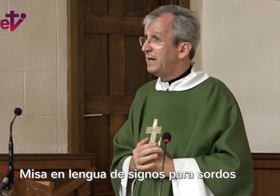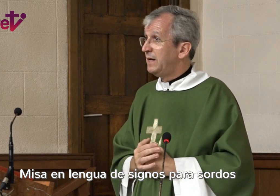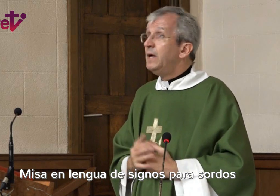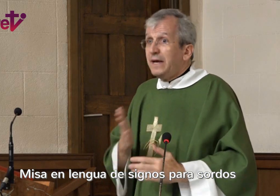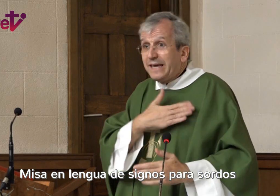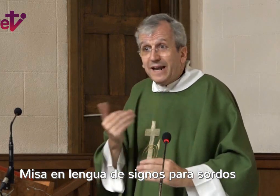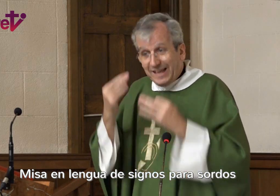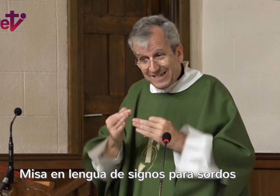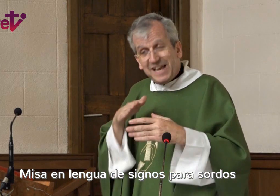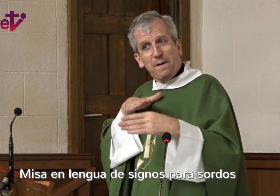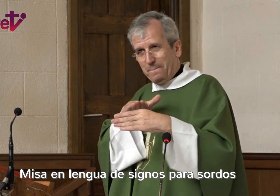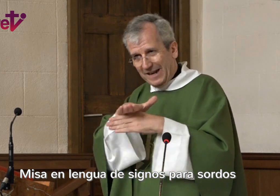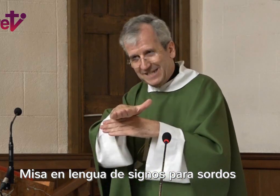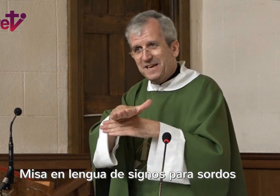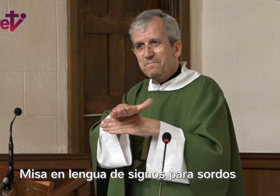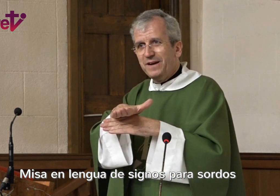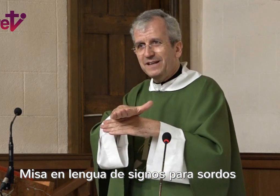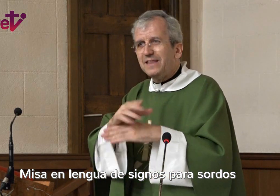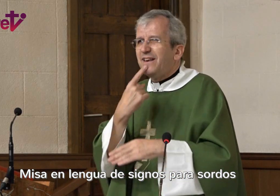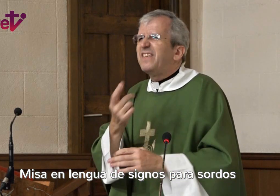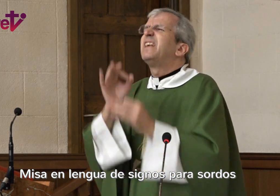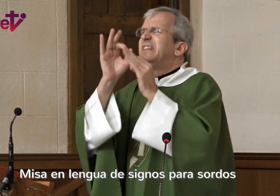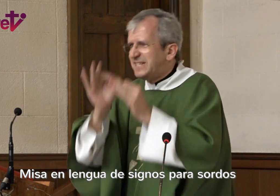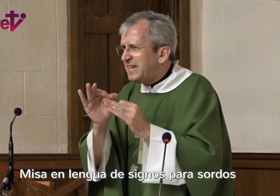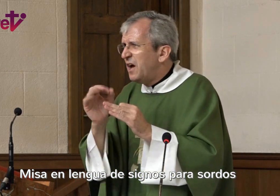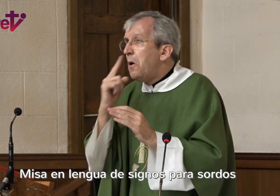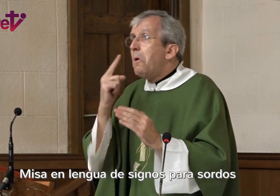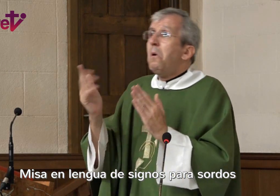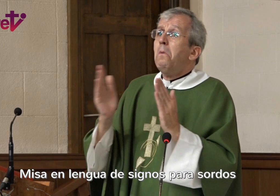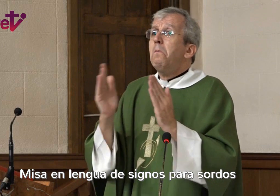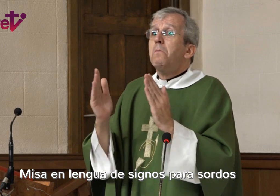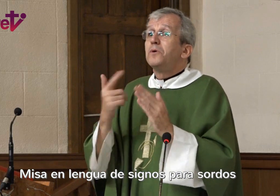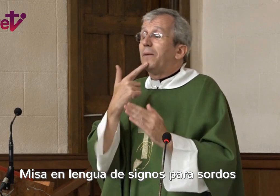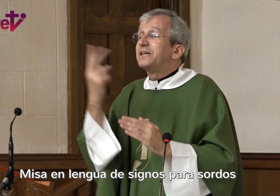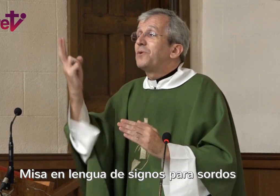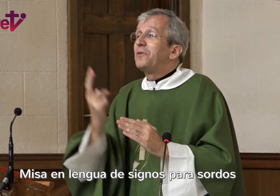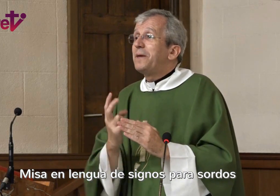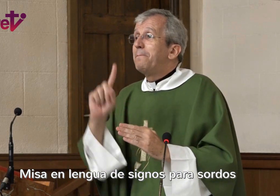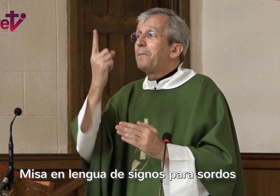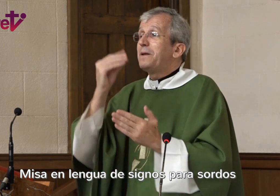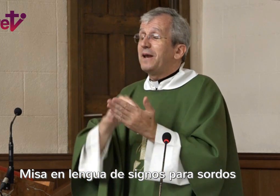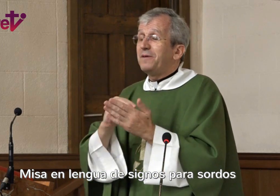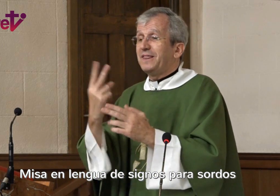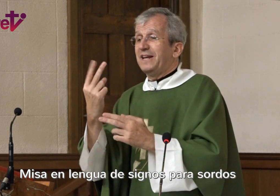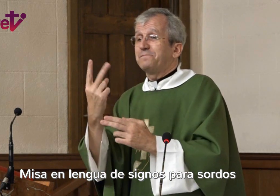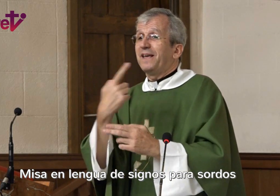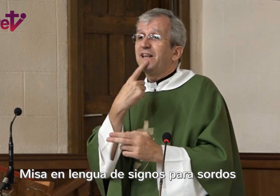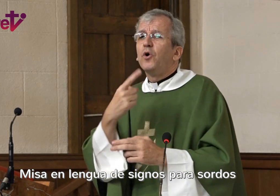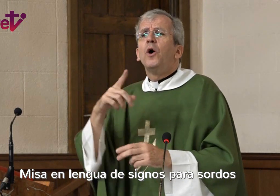querer que sea para siempre es decir y decir sí y a veces cuando bien por primera vez las paredes digo